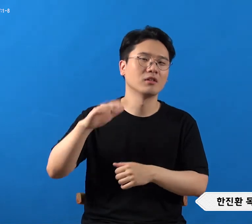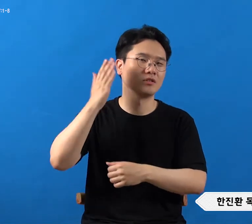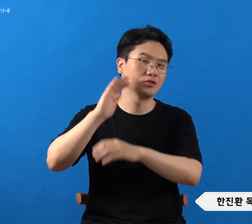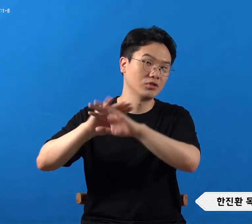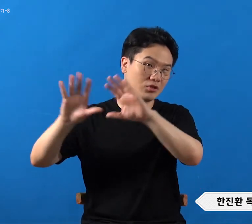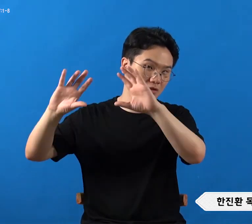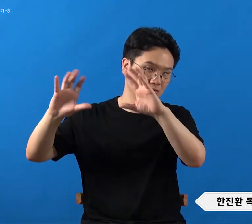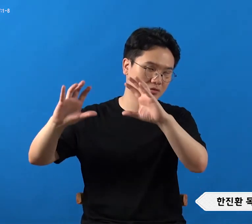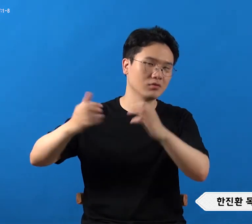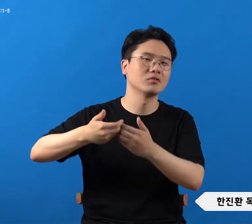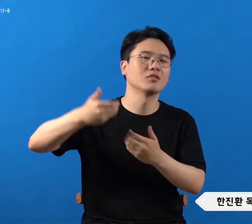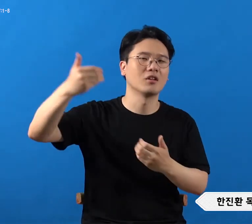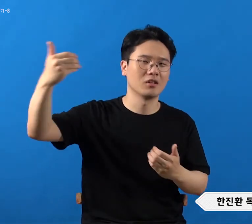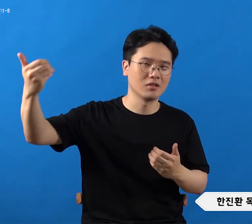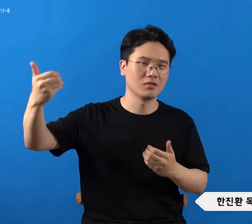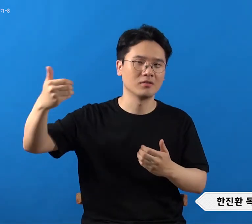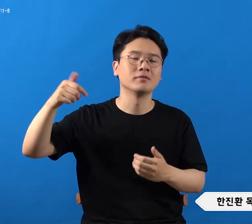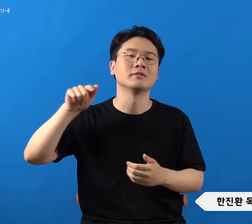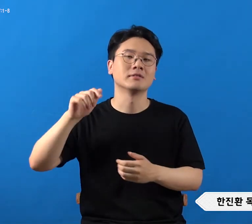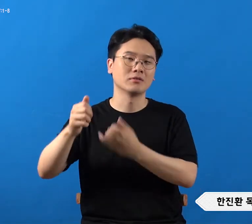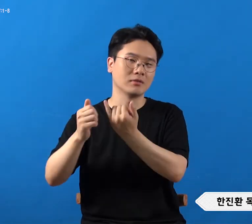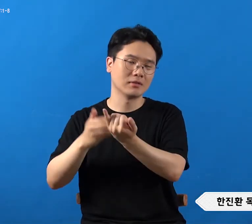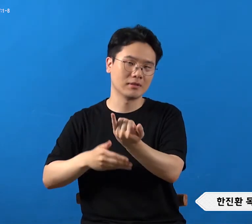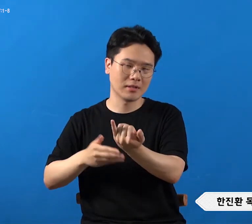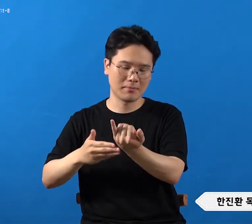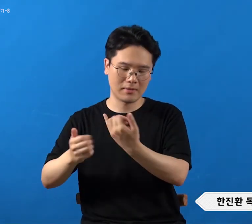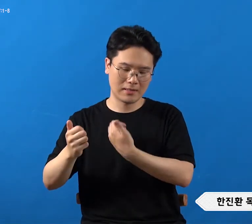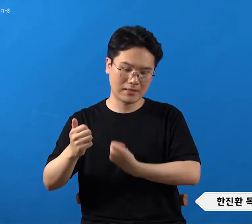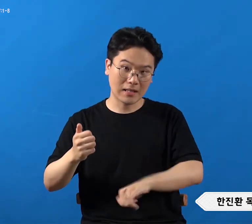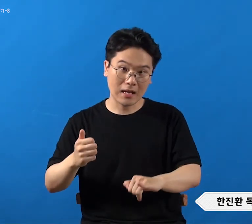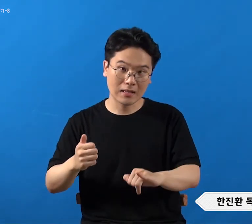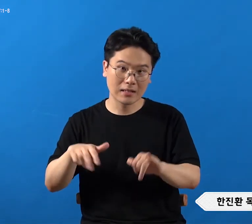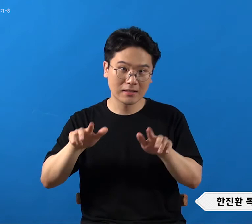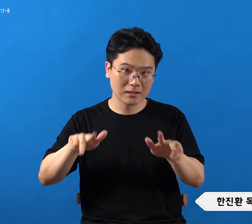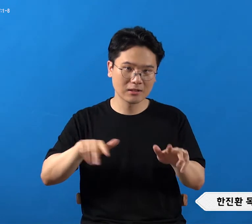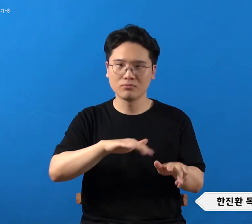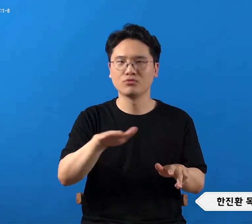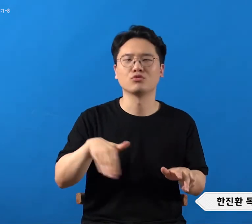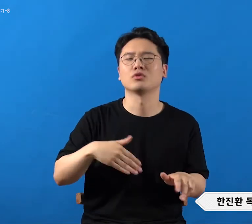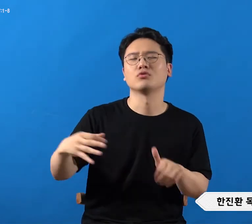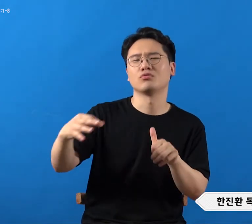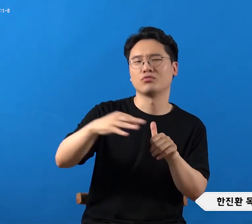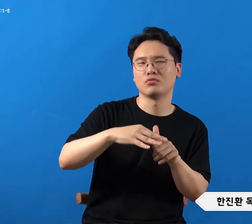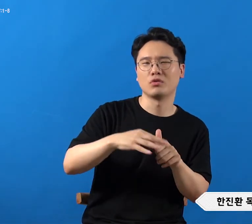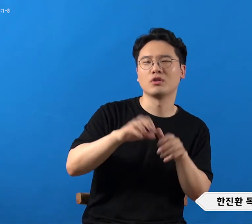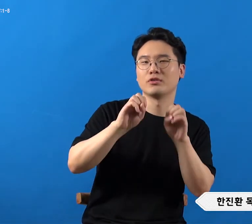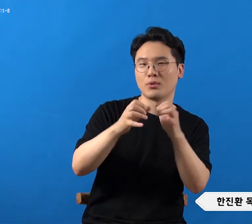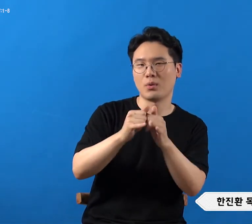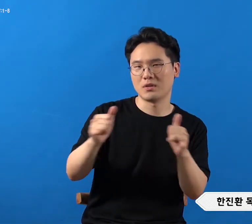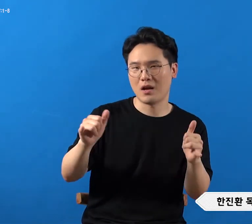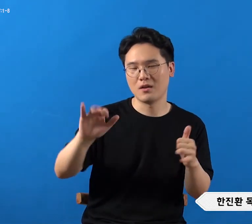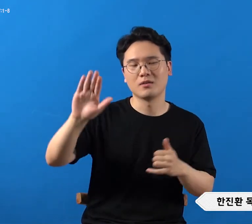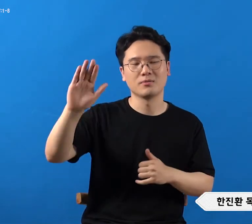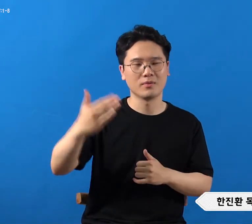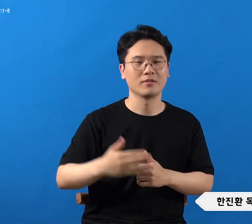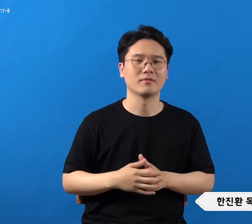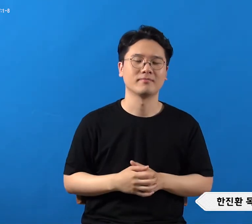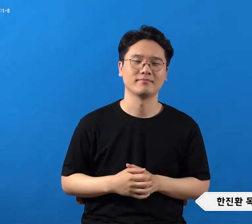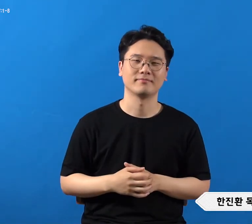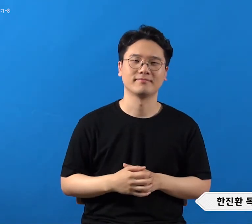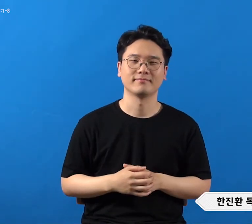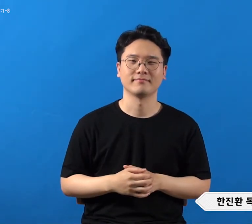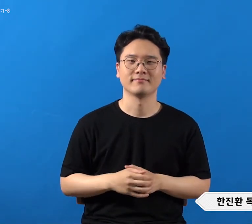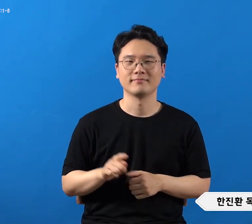지금 우리가 후원하고 있는 선교사님 사모님이 되어 있습니다. 그렇게 해서라도 좀 은혜를 갚는 것도